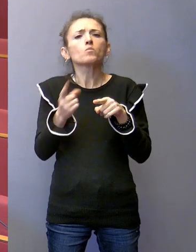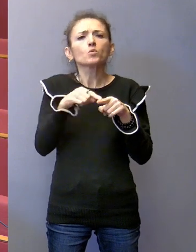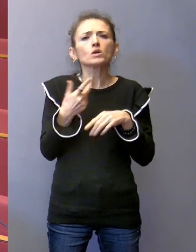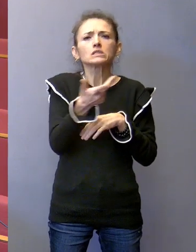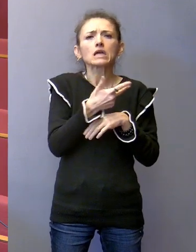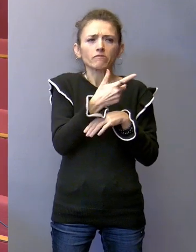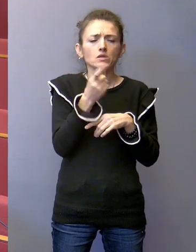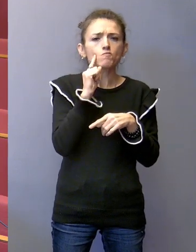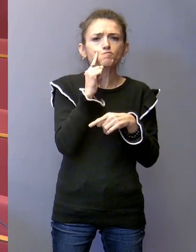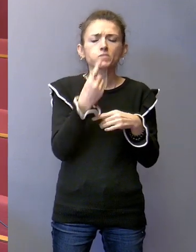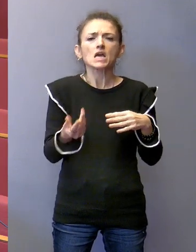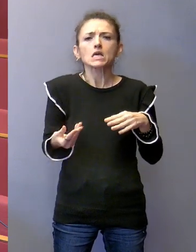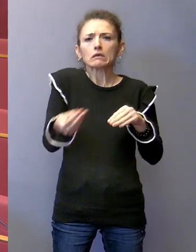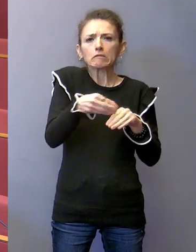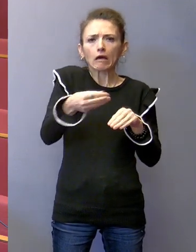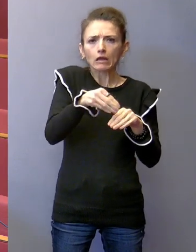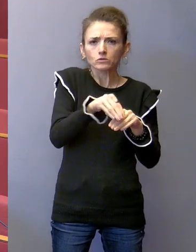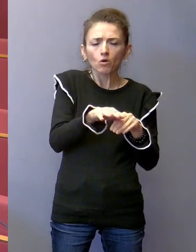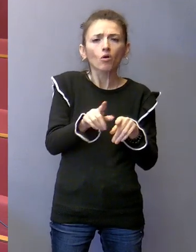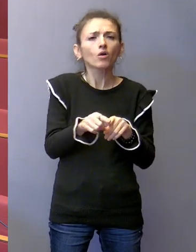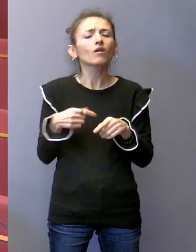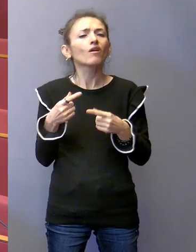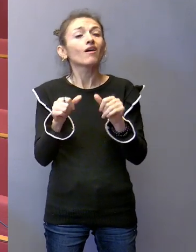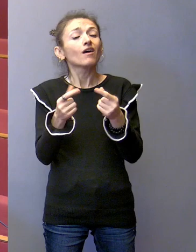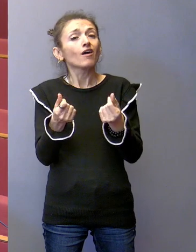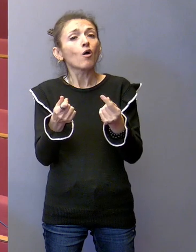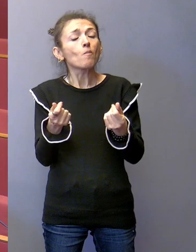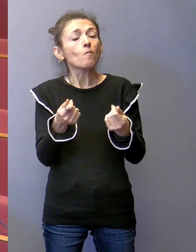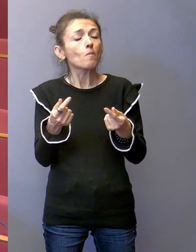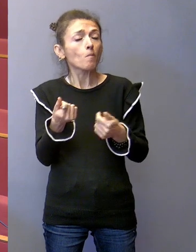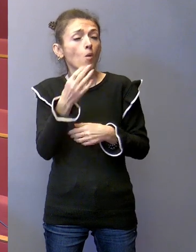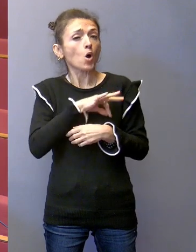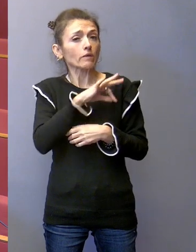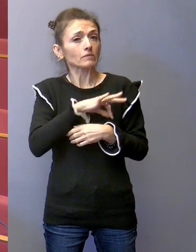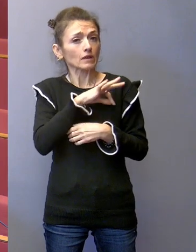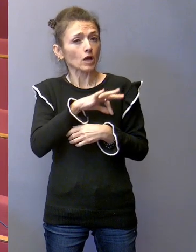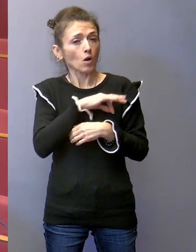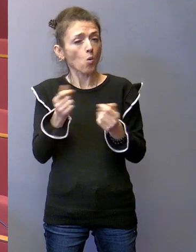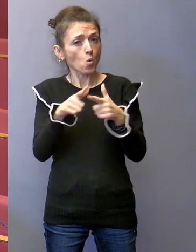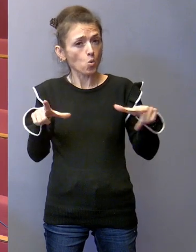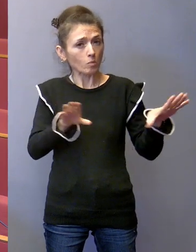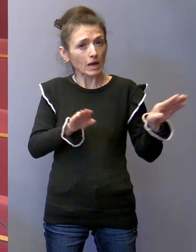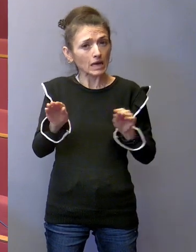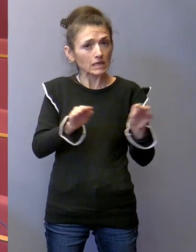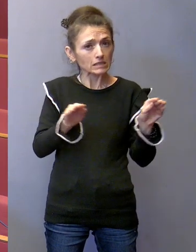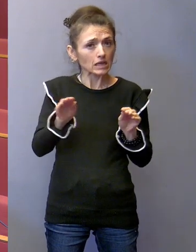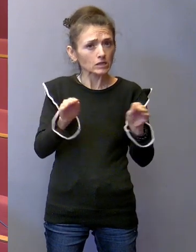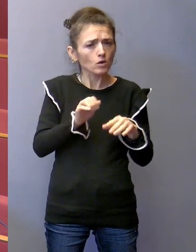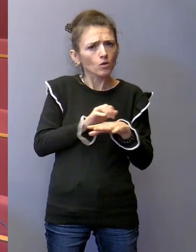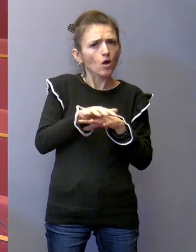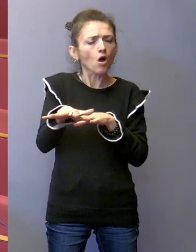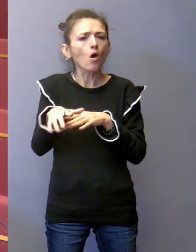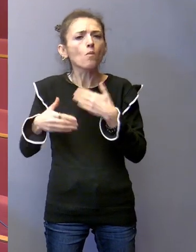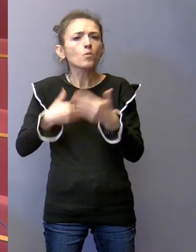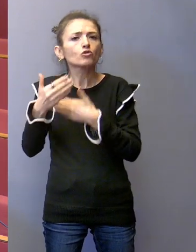stessi introduce una nuova forma alternativa alla monetizzazione degli oneri di urbanizzazione che incide sull'intera procedura attuativa